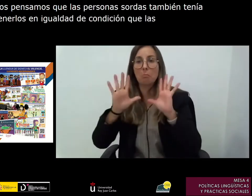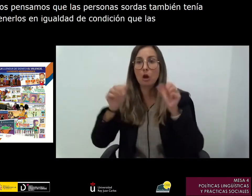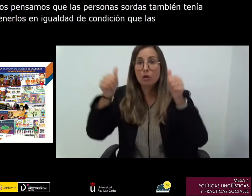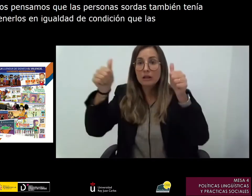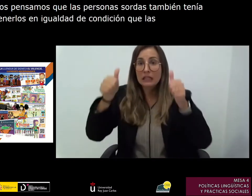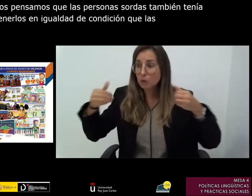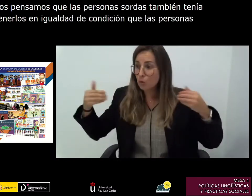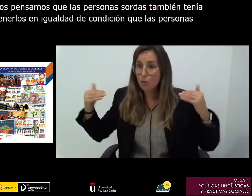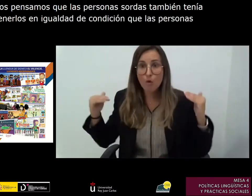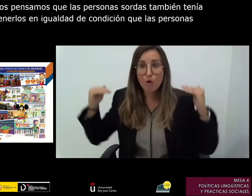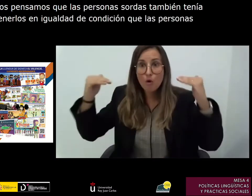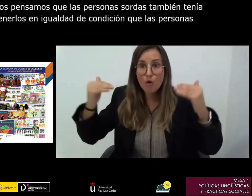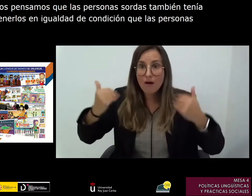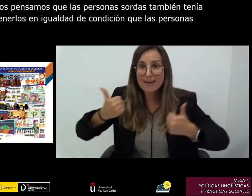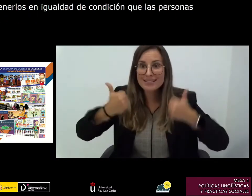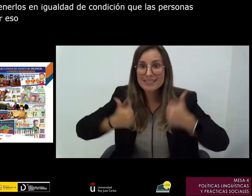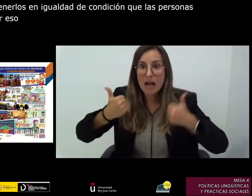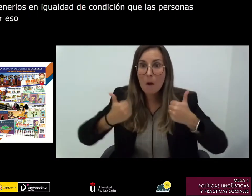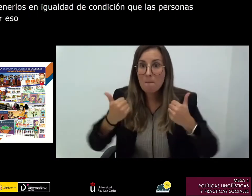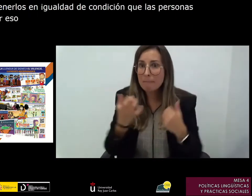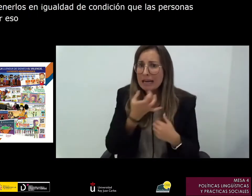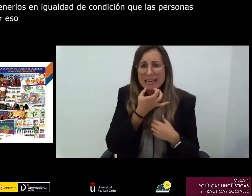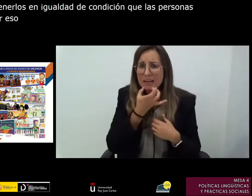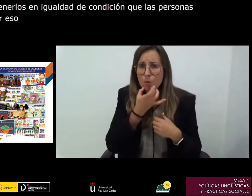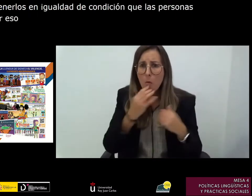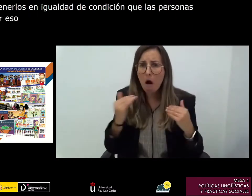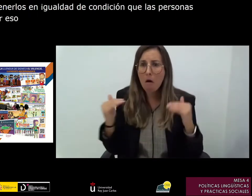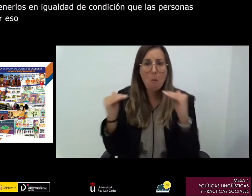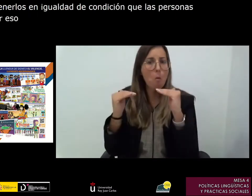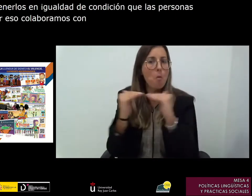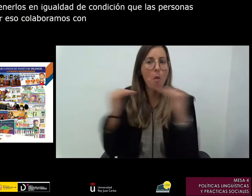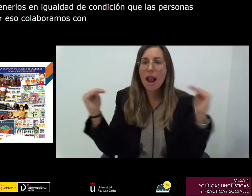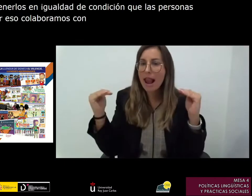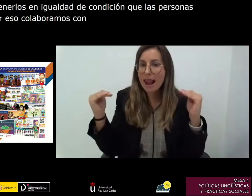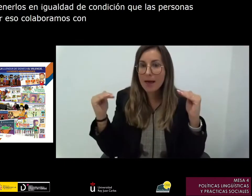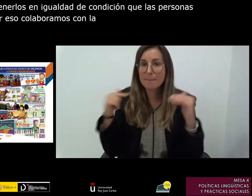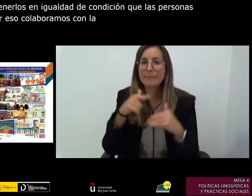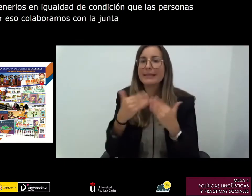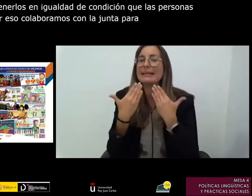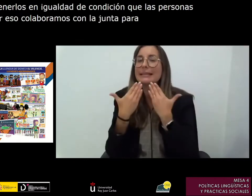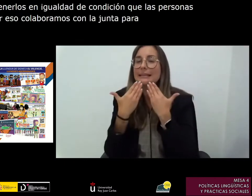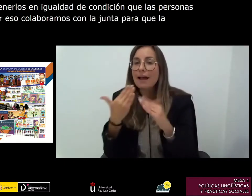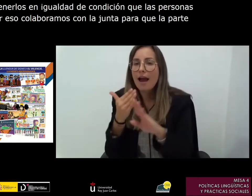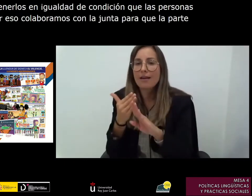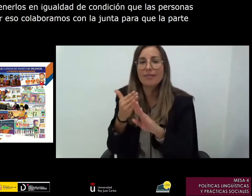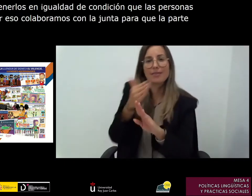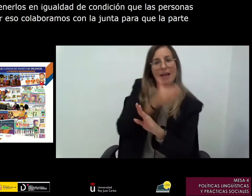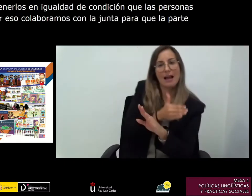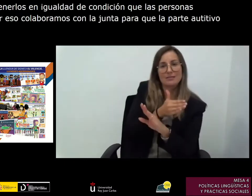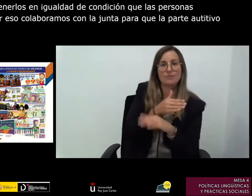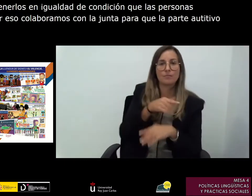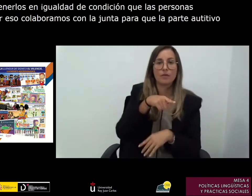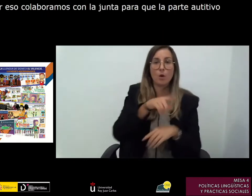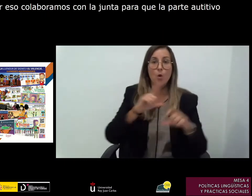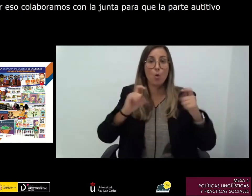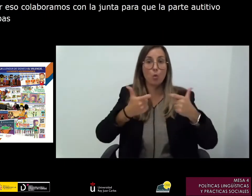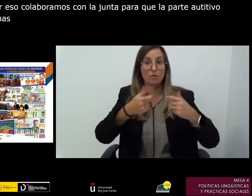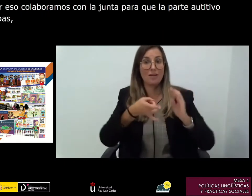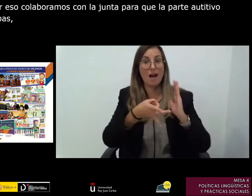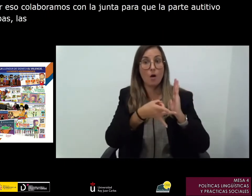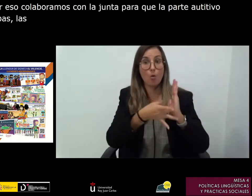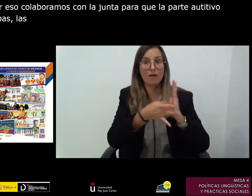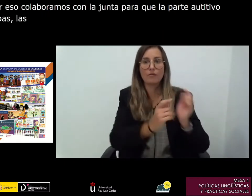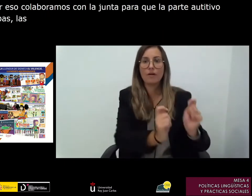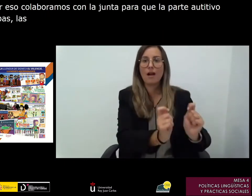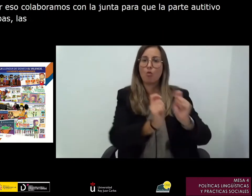parte auditivo-oral de las pruebas, pues las personas sordas están exentas, que el examen es exactamente igual, el nivel